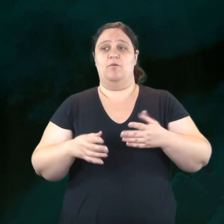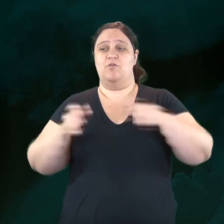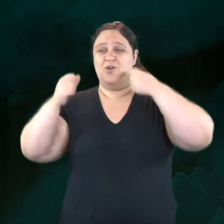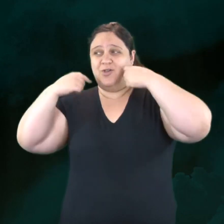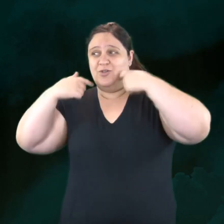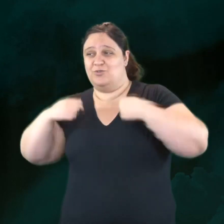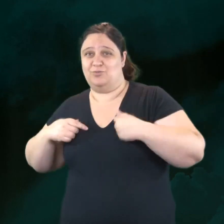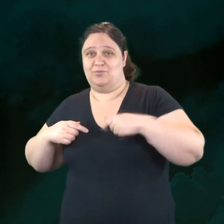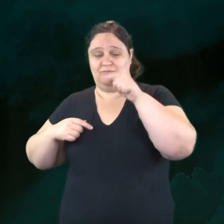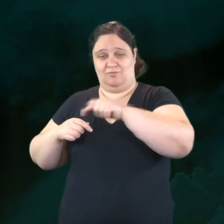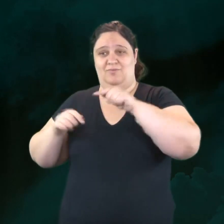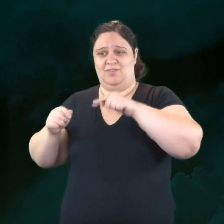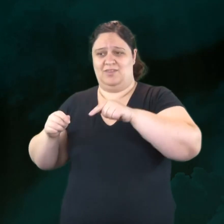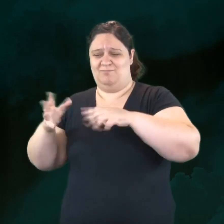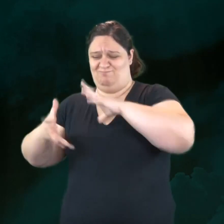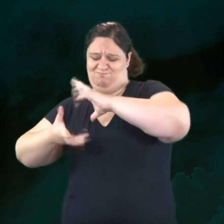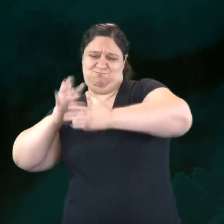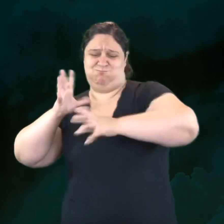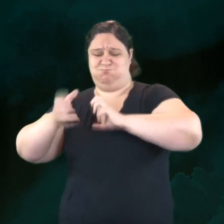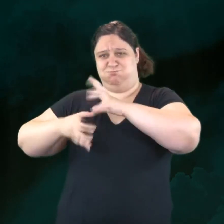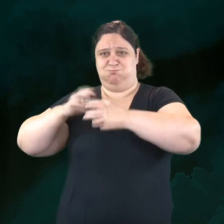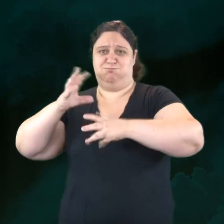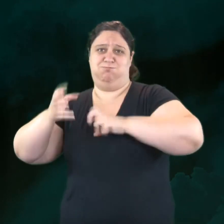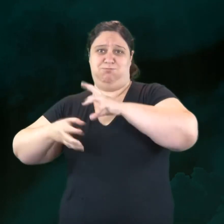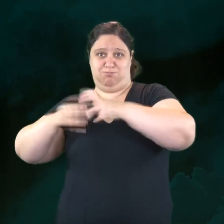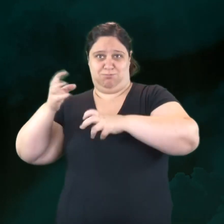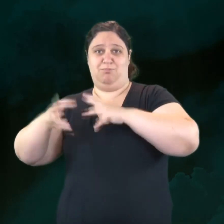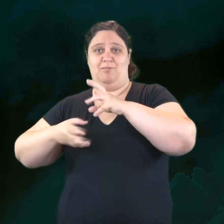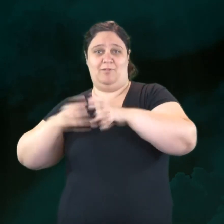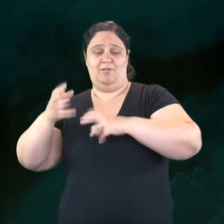que tumultuaram a cidade, foram, né,